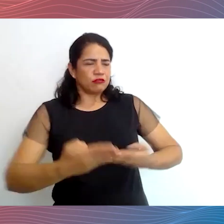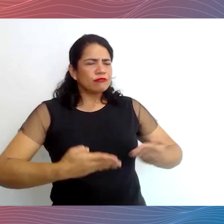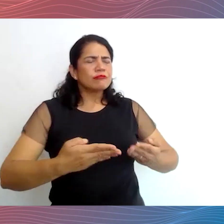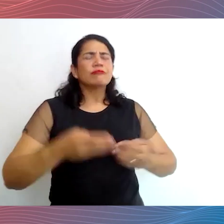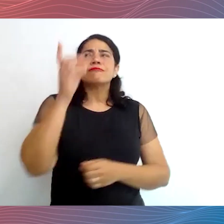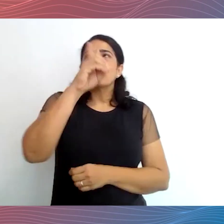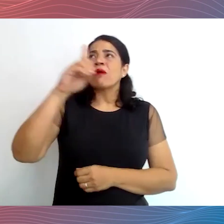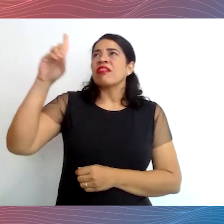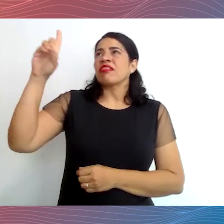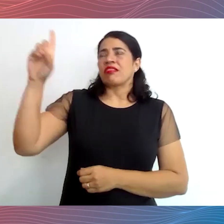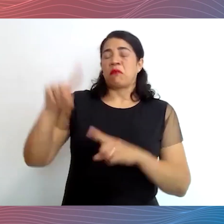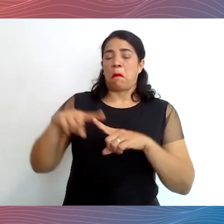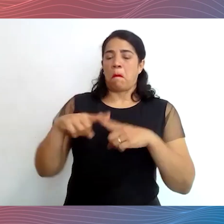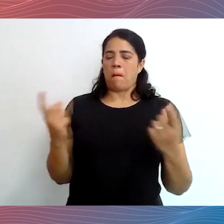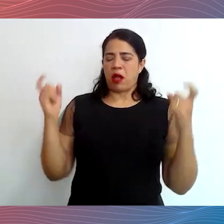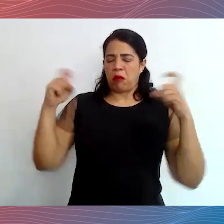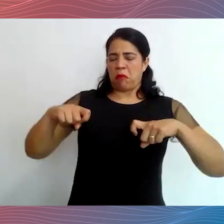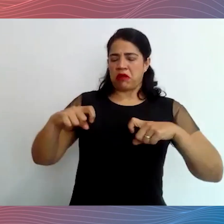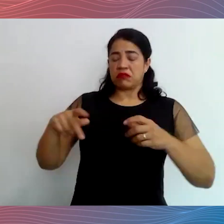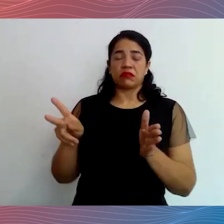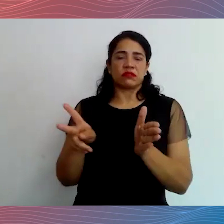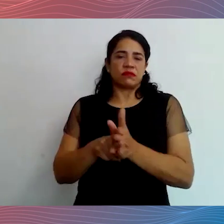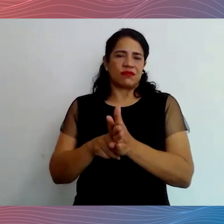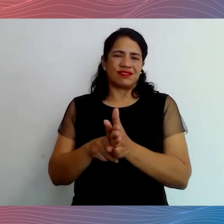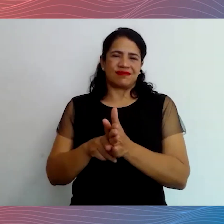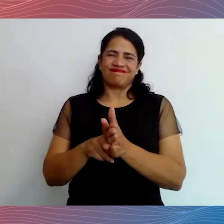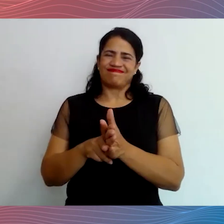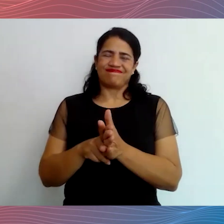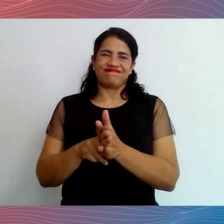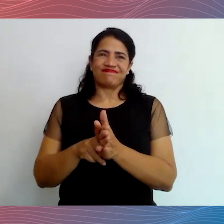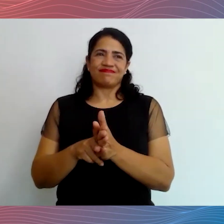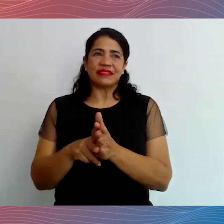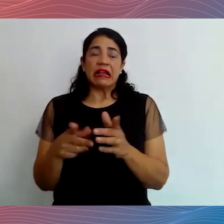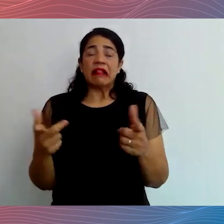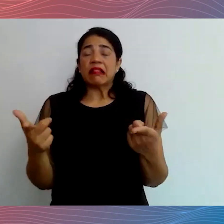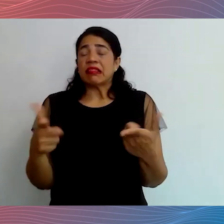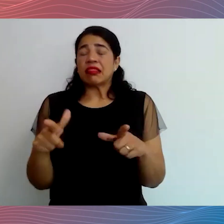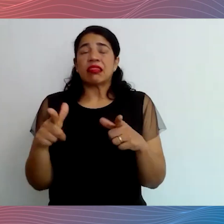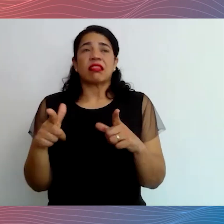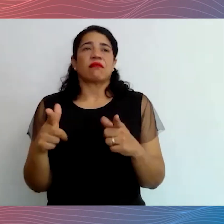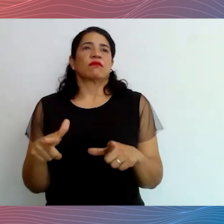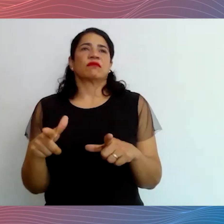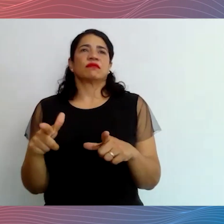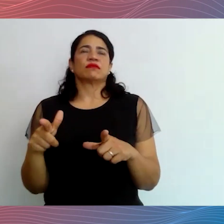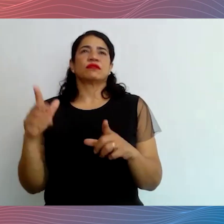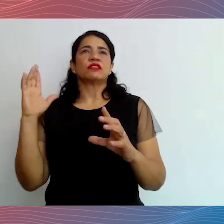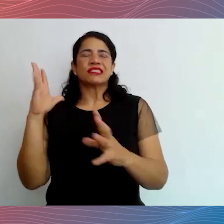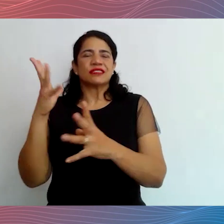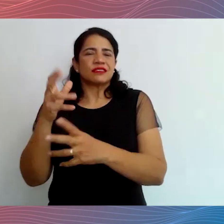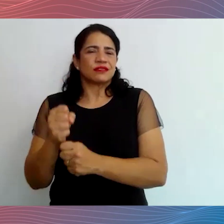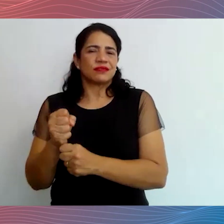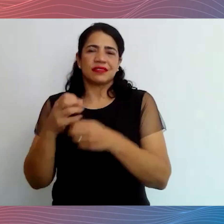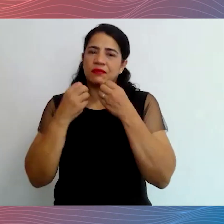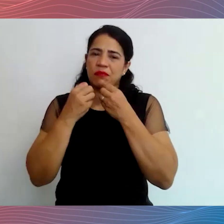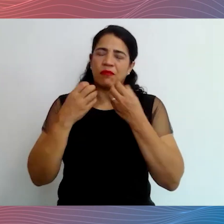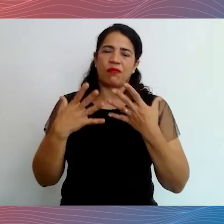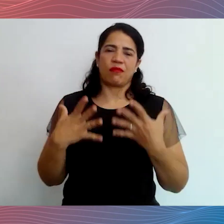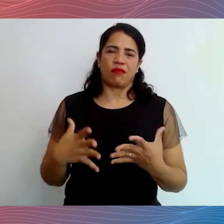sabemos que não produz fruto da vida para a obra de Deus.